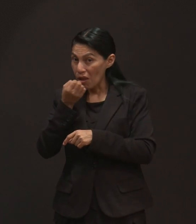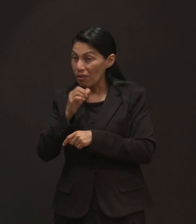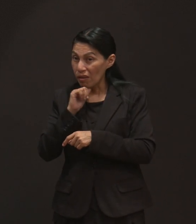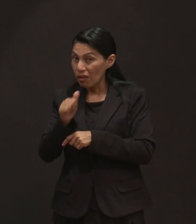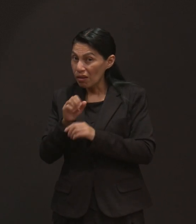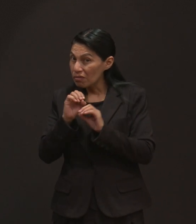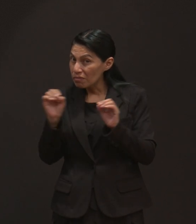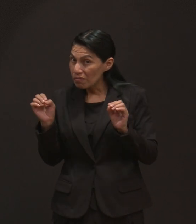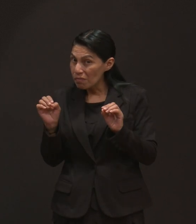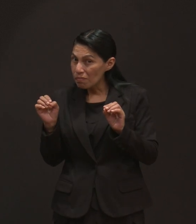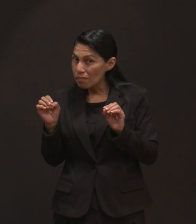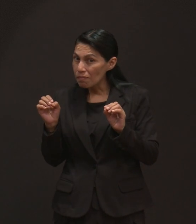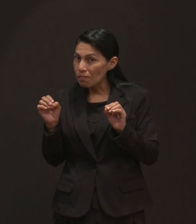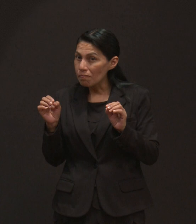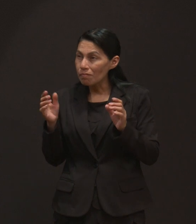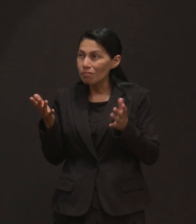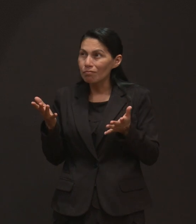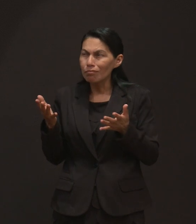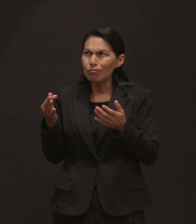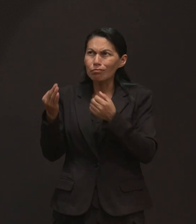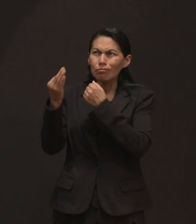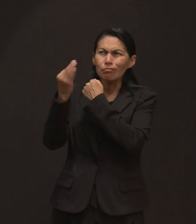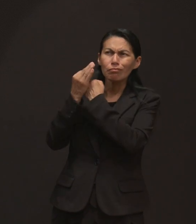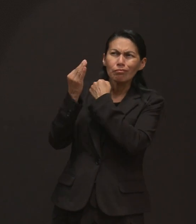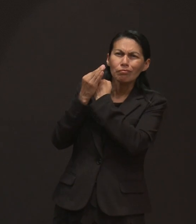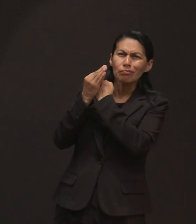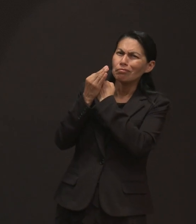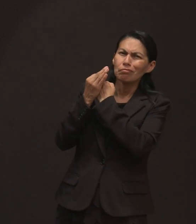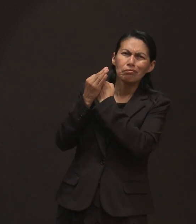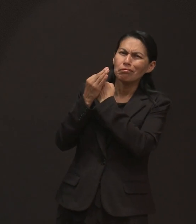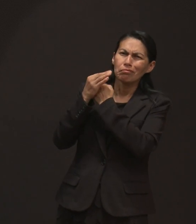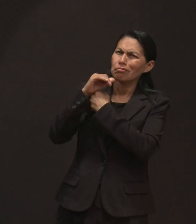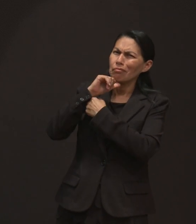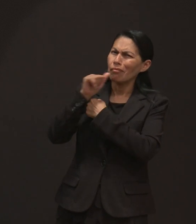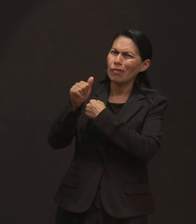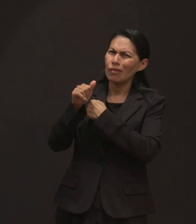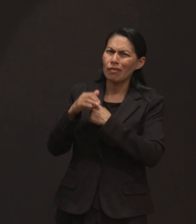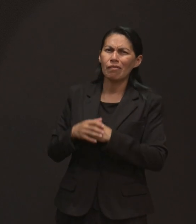no, realmente es pues se queda desprotegida.